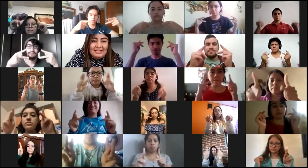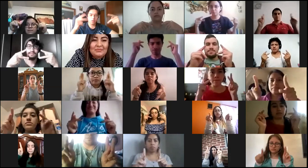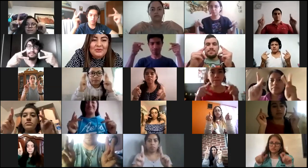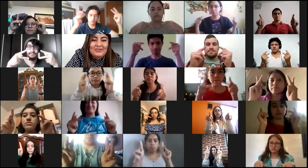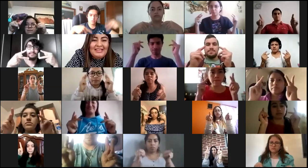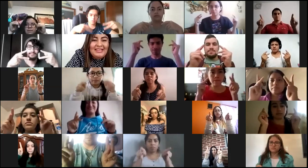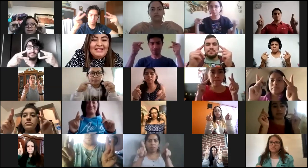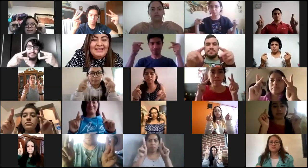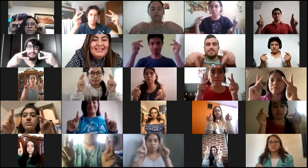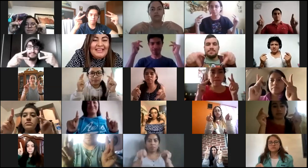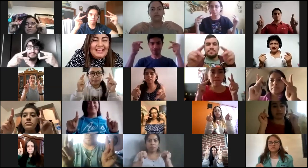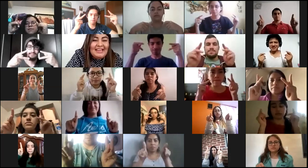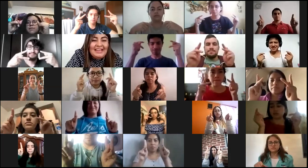Muy bien. L.